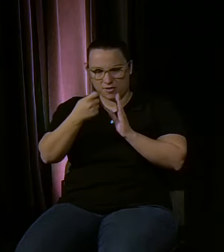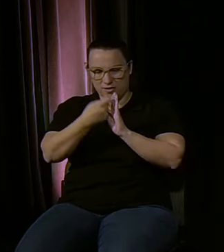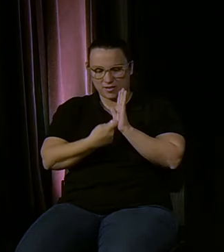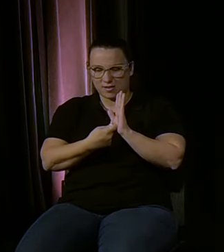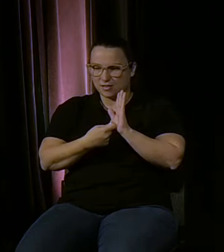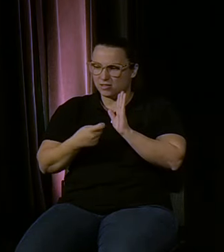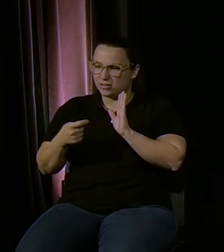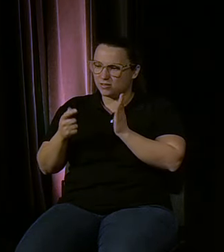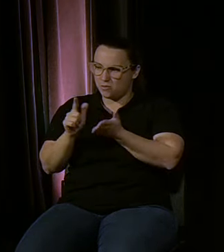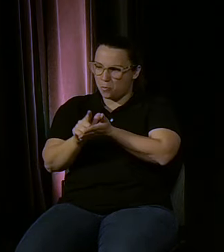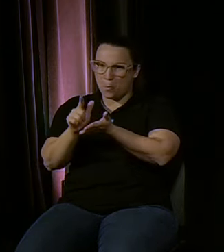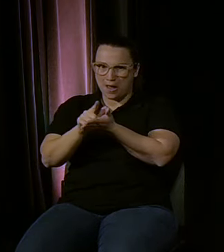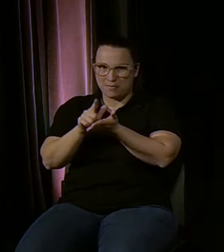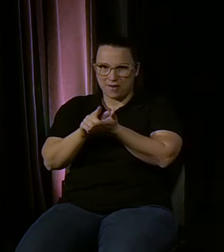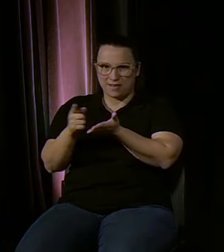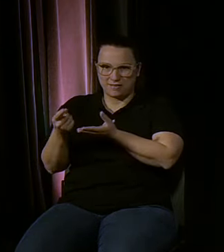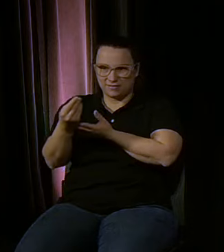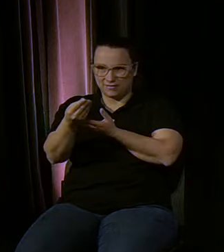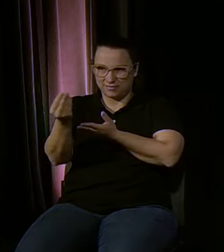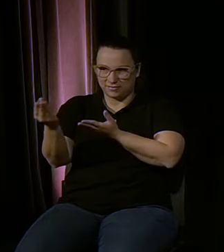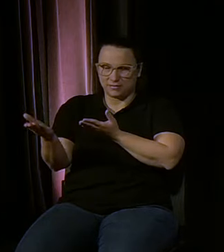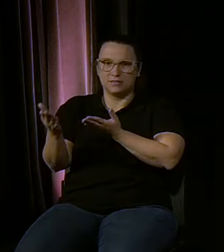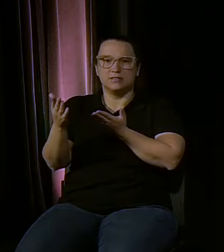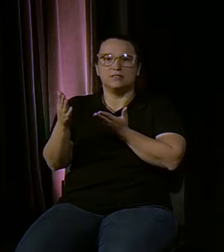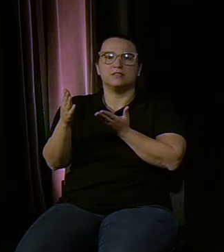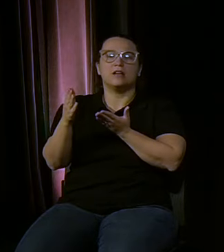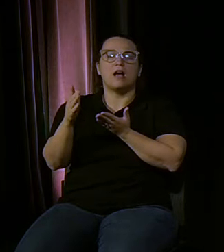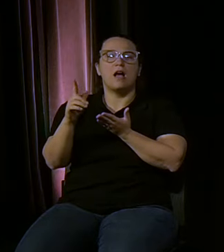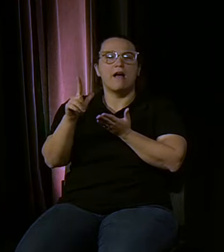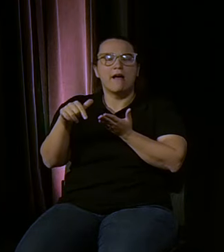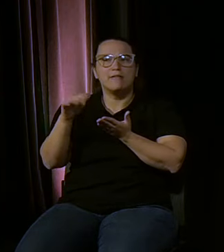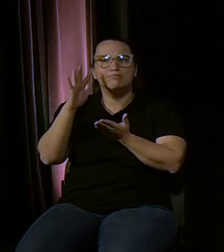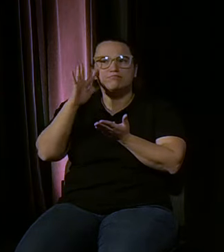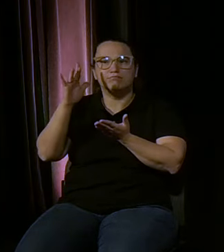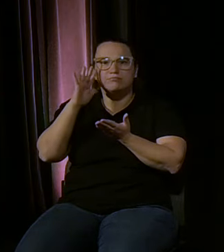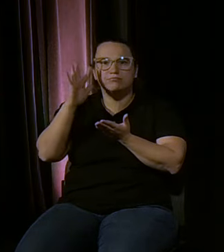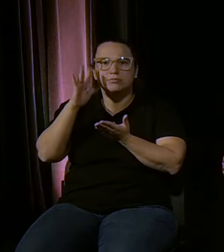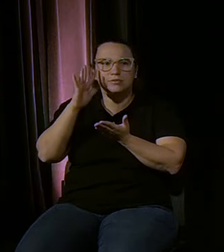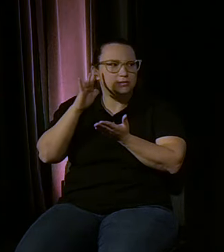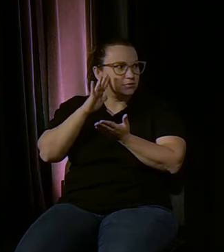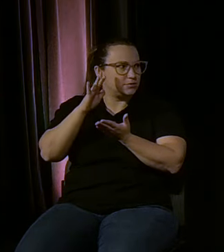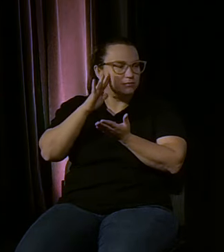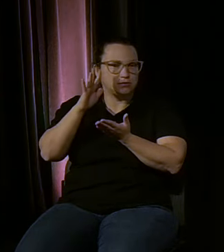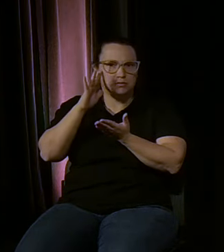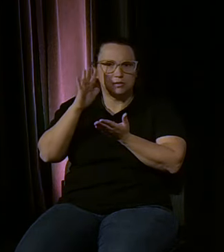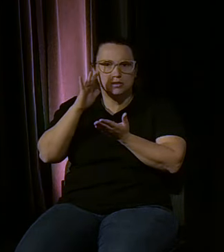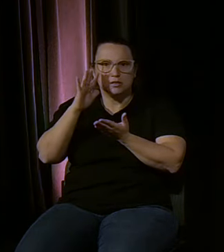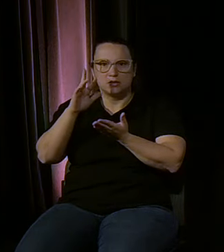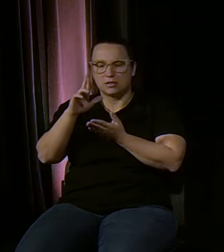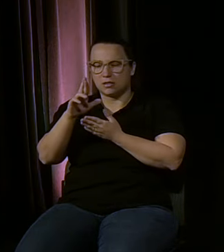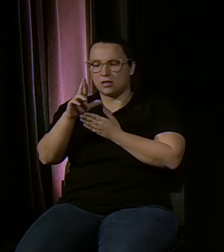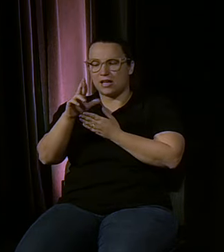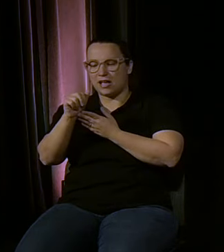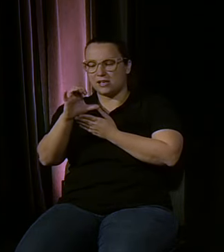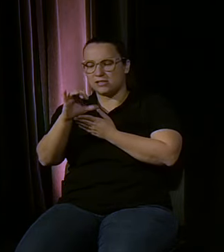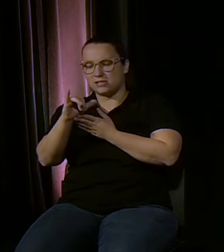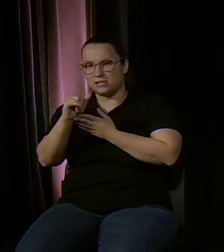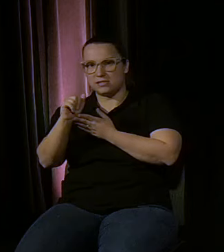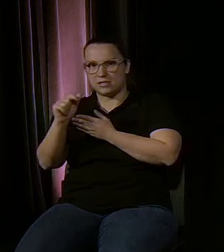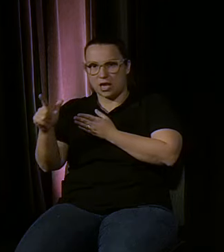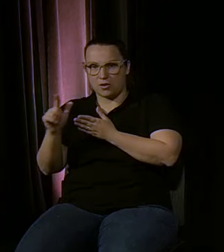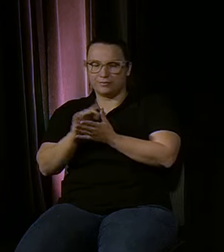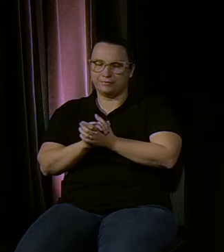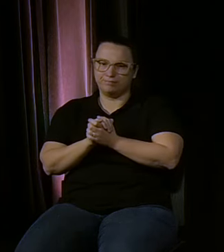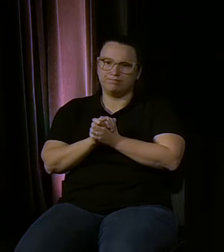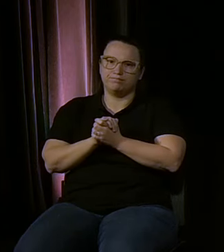catálogo, sobre essa inflexão para pensar uma democracia racial, né? E eu fiquei pensando muito em